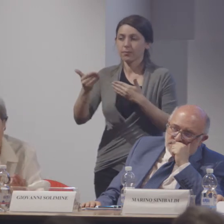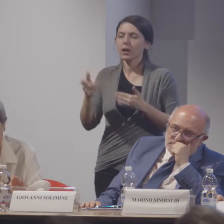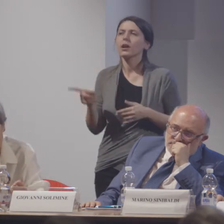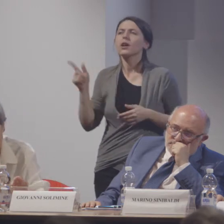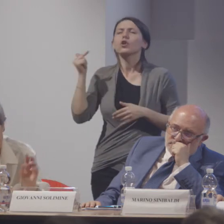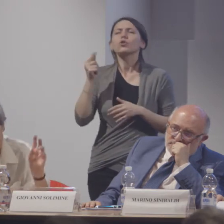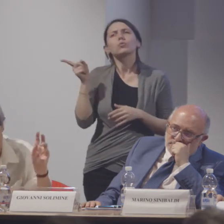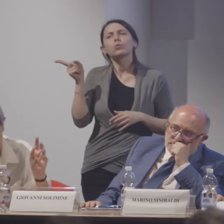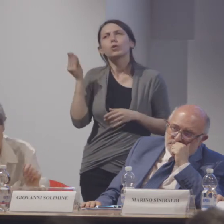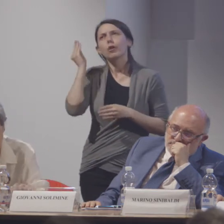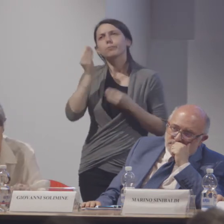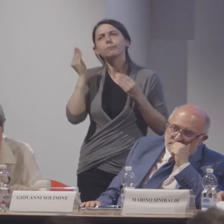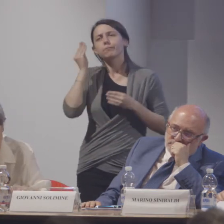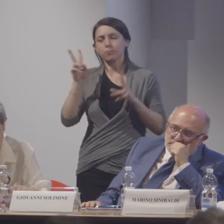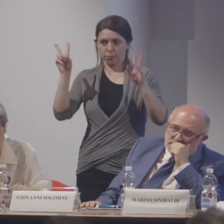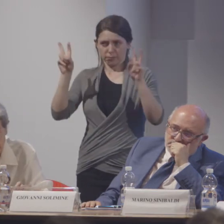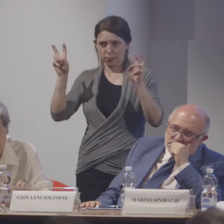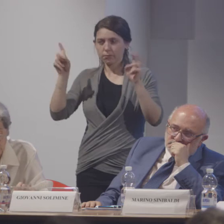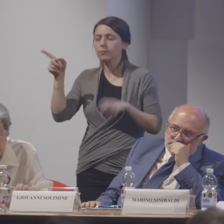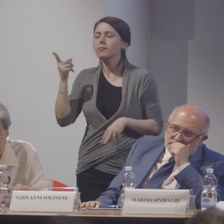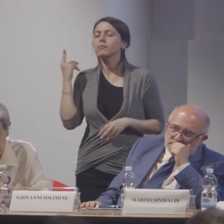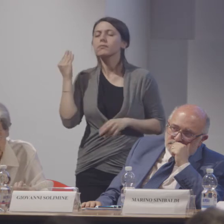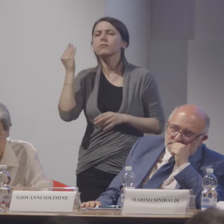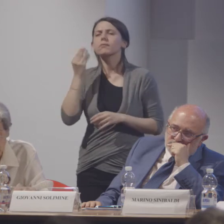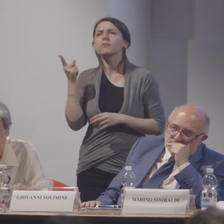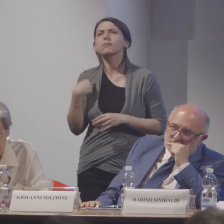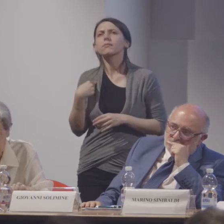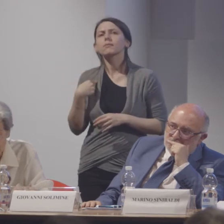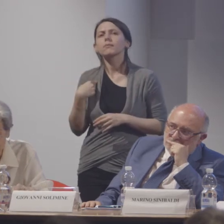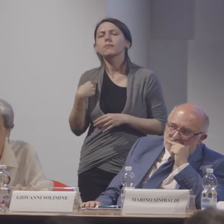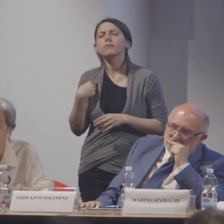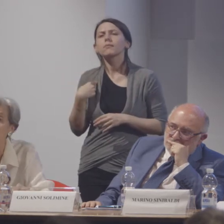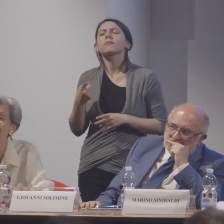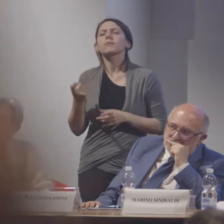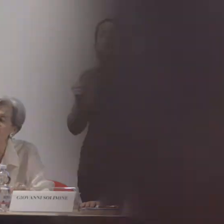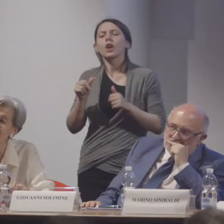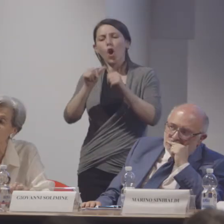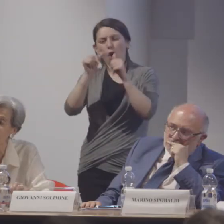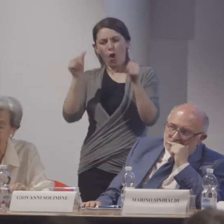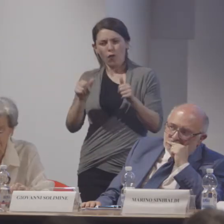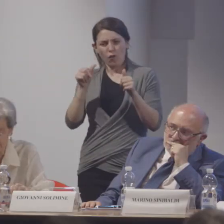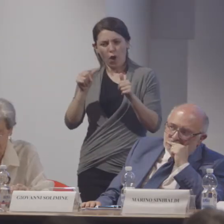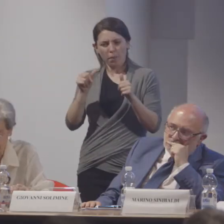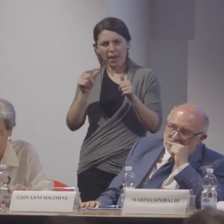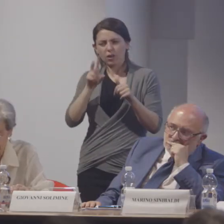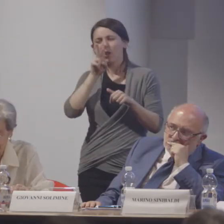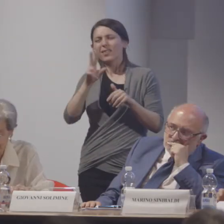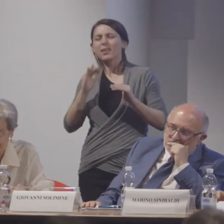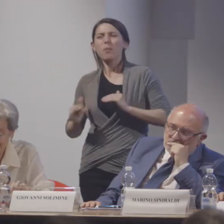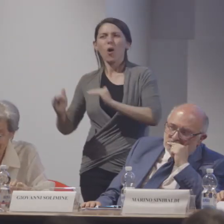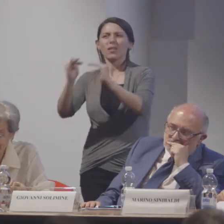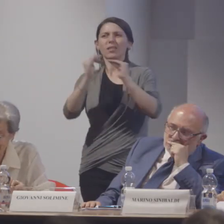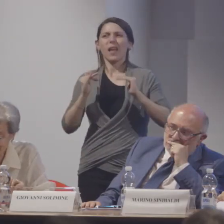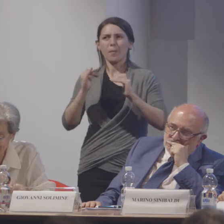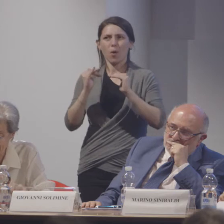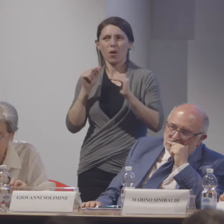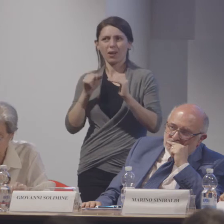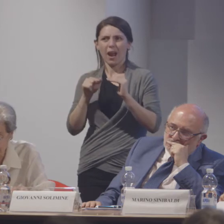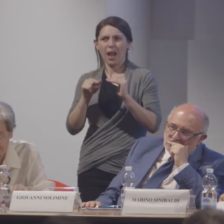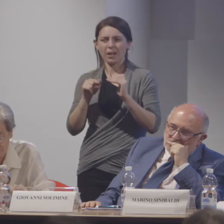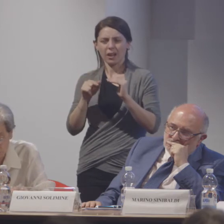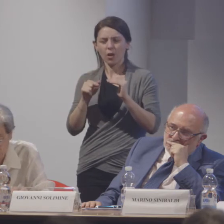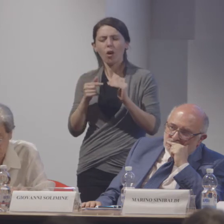di pensarle, cito, come coloro che pongono il problema della formazione democratica, della necessità